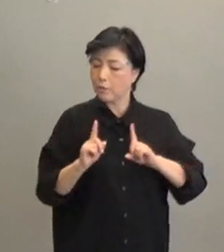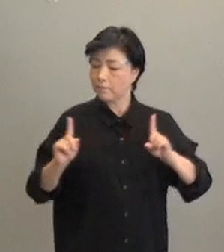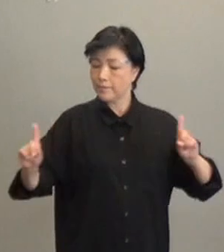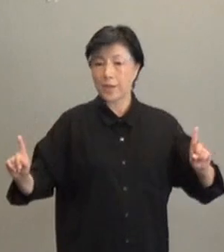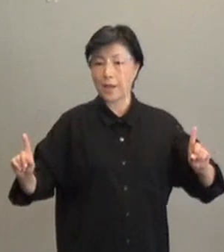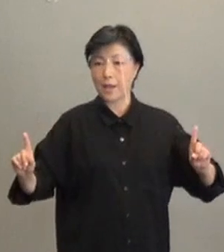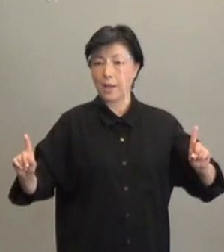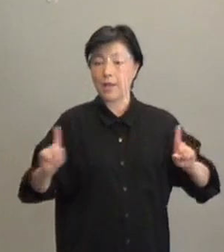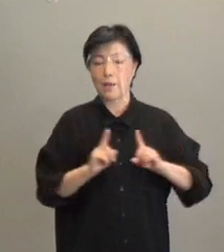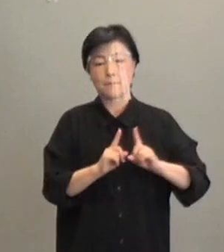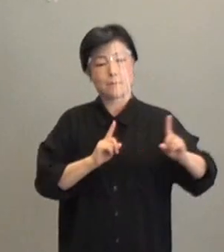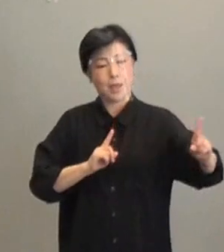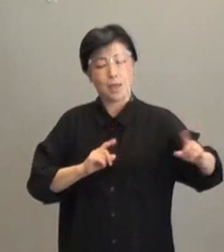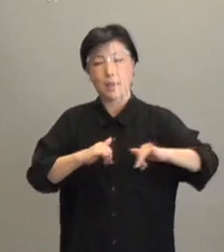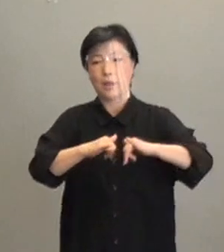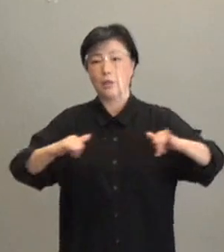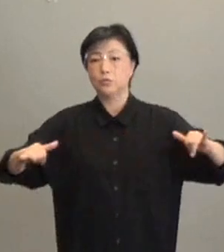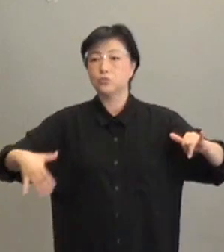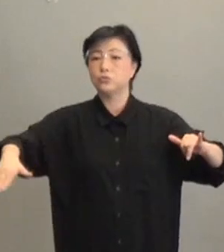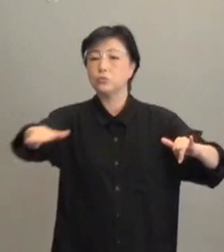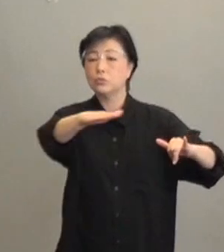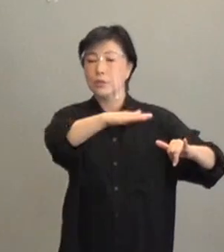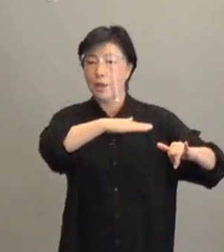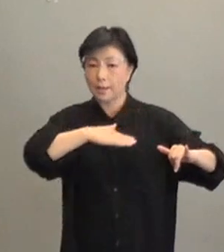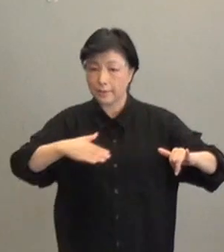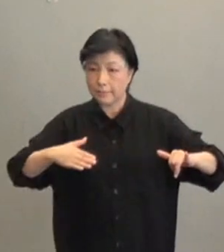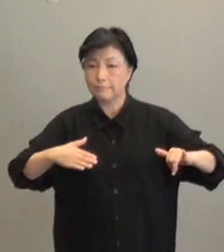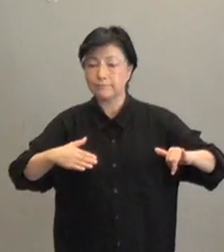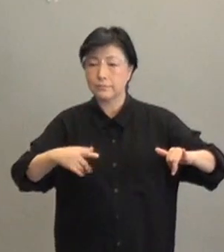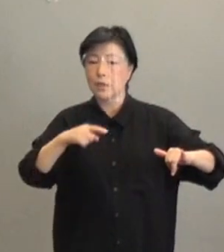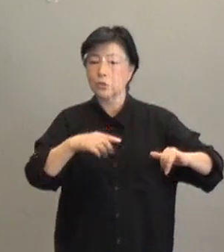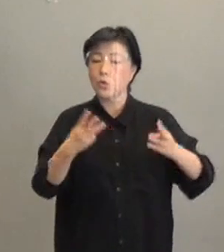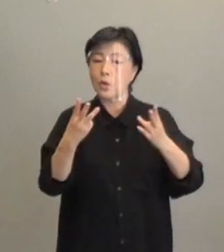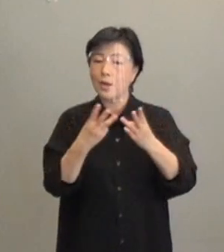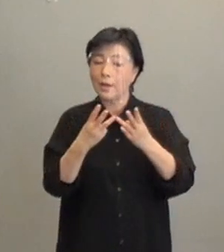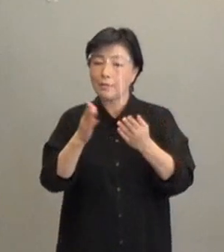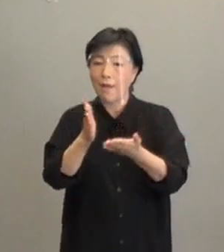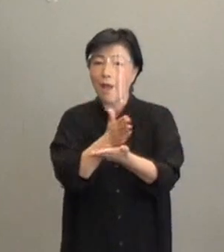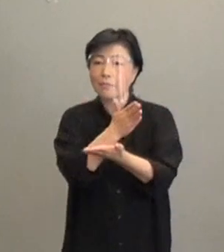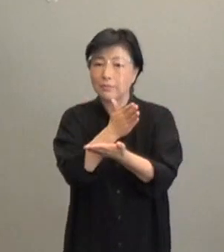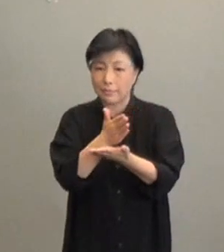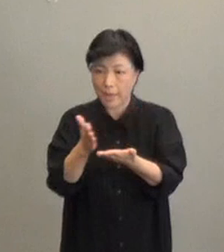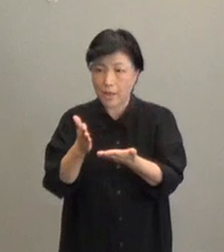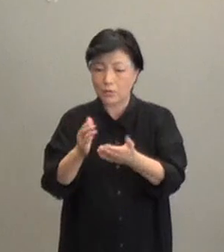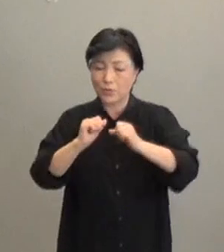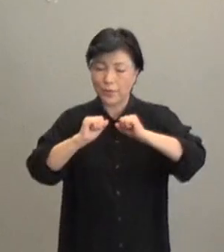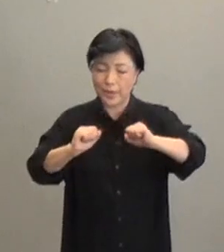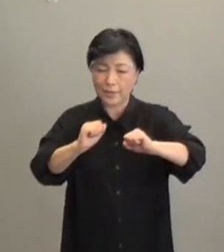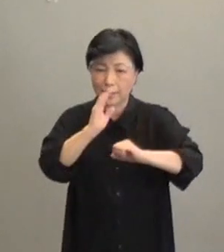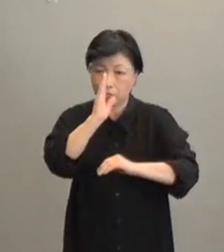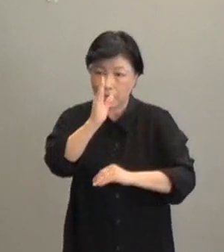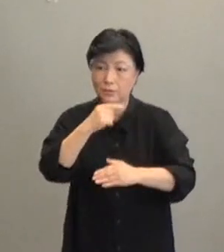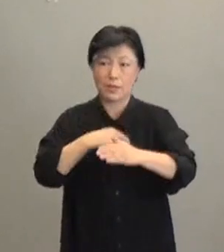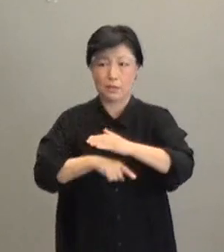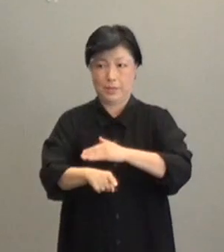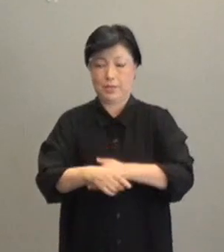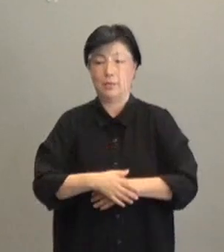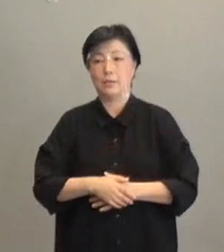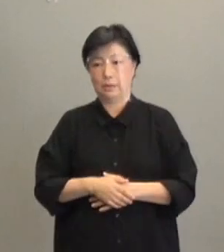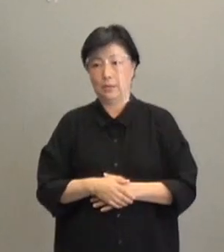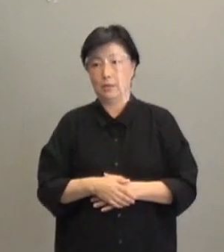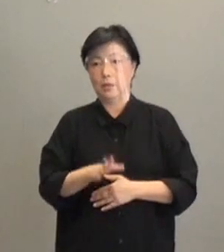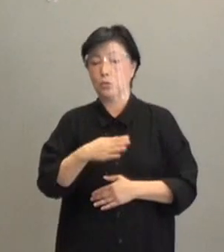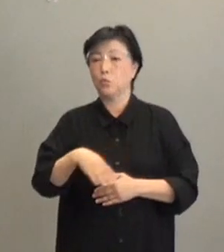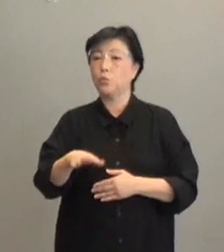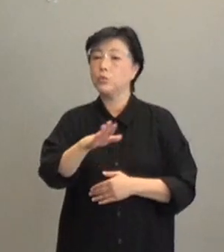れる、そういう空間で、しっかり人数との兼ね合いを判断して、 行っていただきたいというふうに思っておりますので、まあ、その